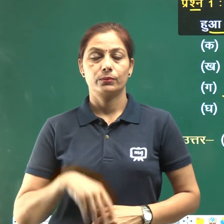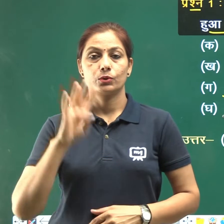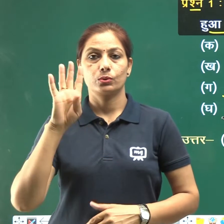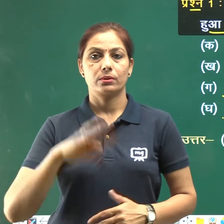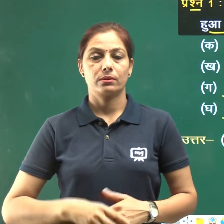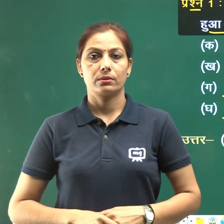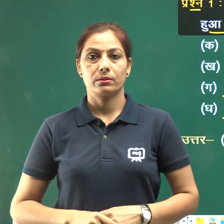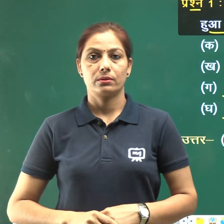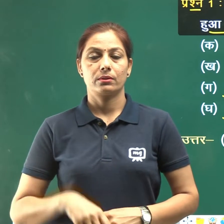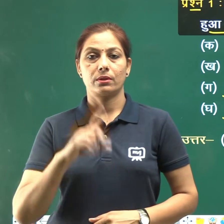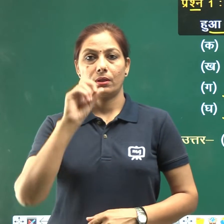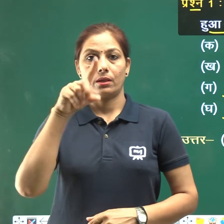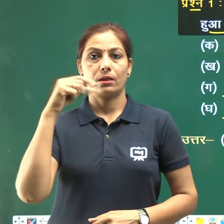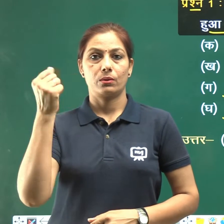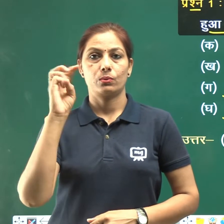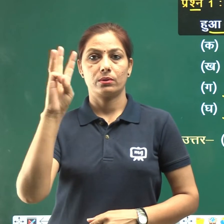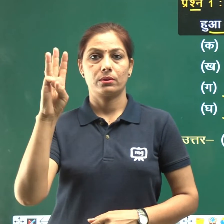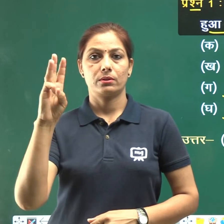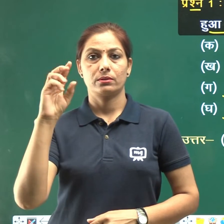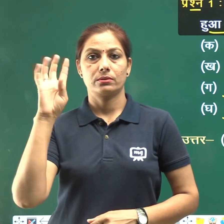चौथा सन 1934 में।